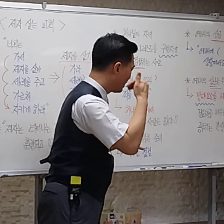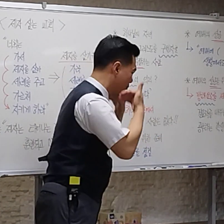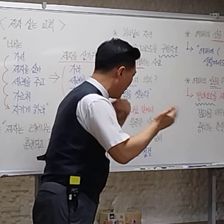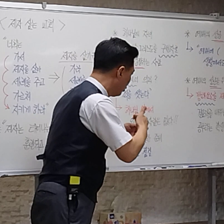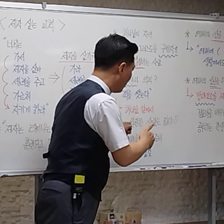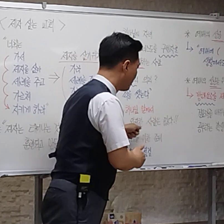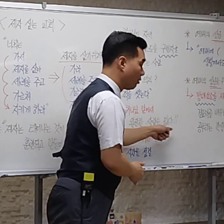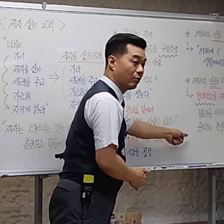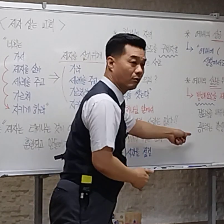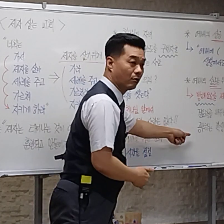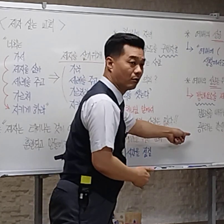사람이 아무도 없어요.